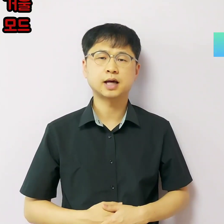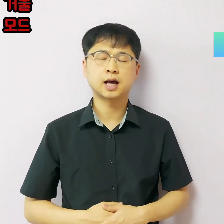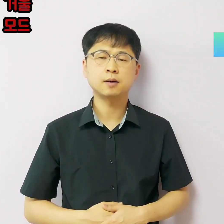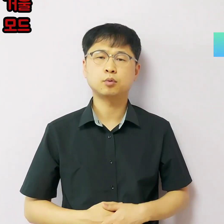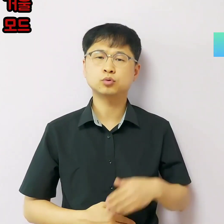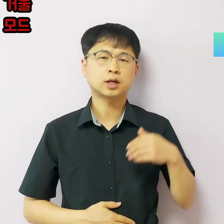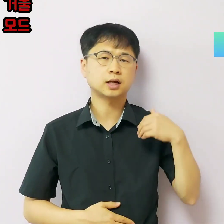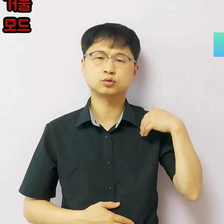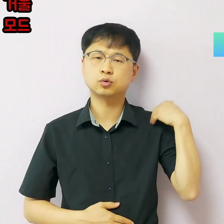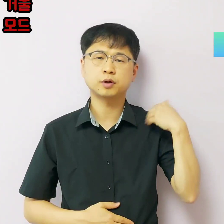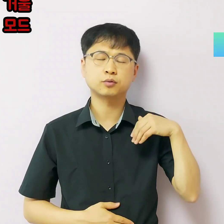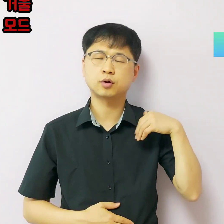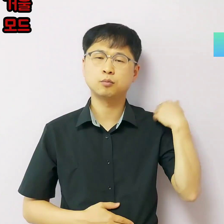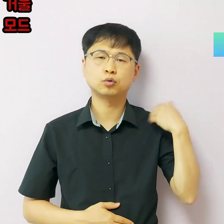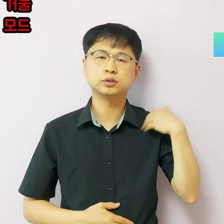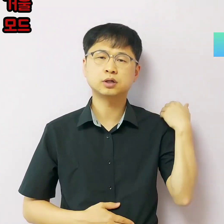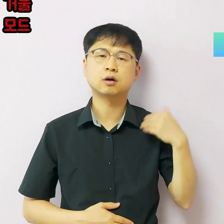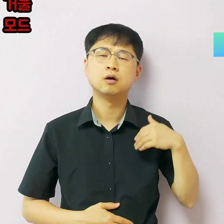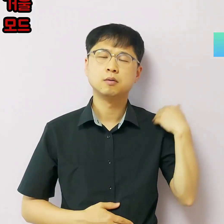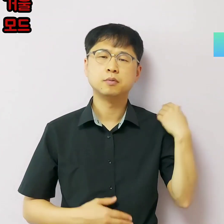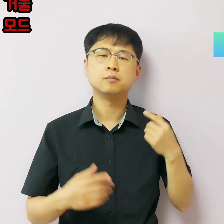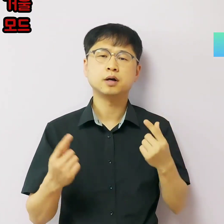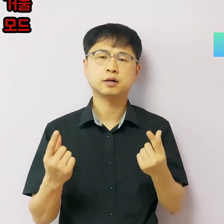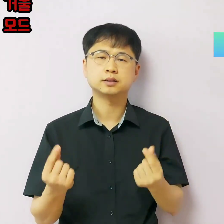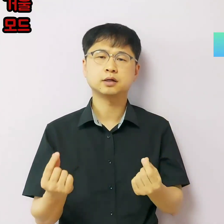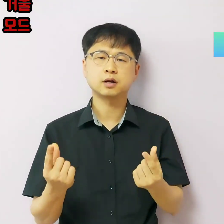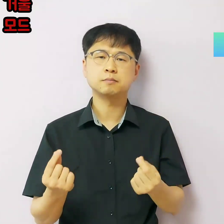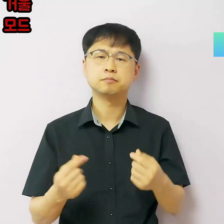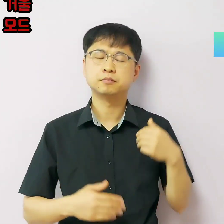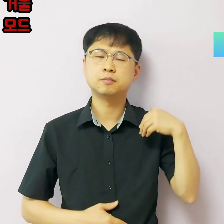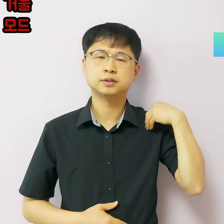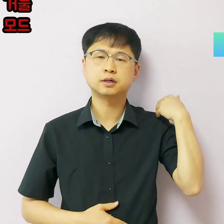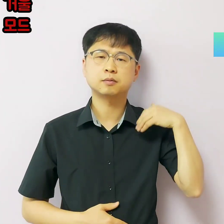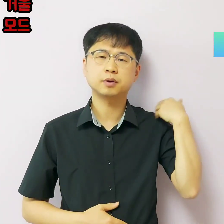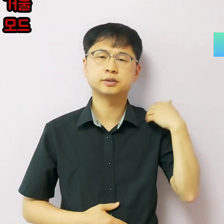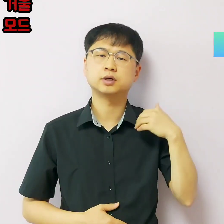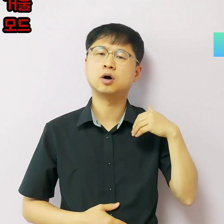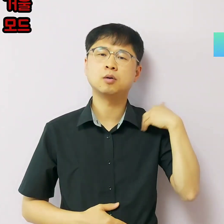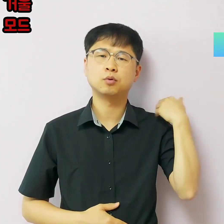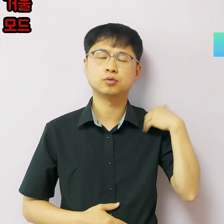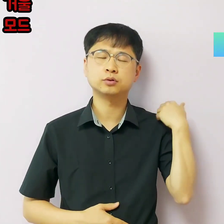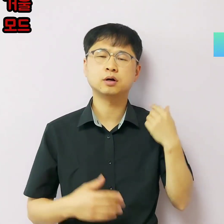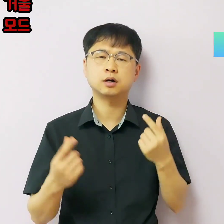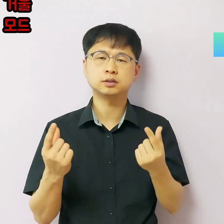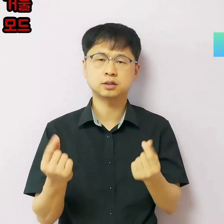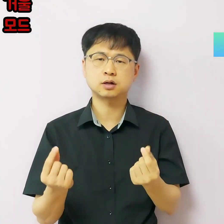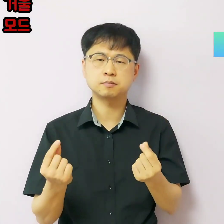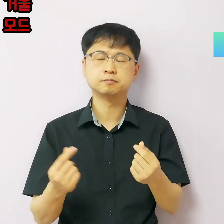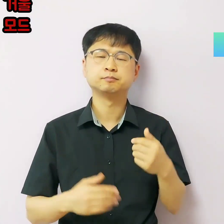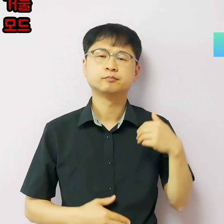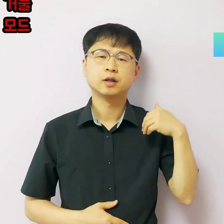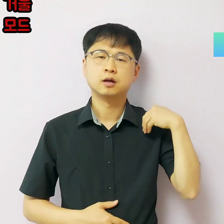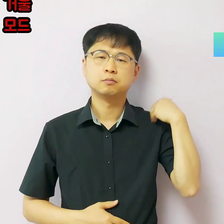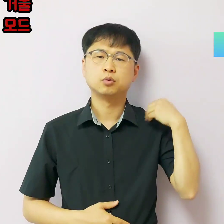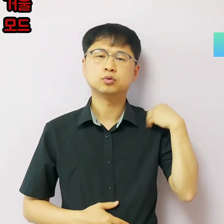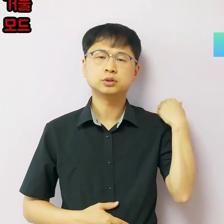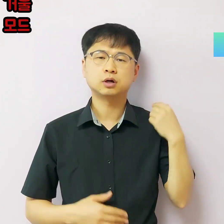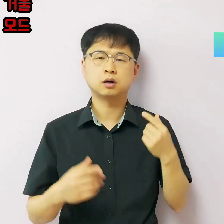쓰인입니다. 모르다라는 수어 배웠고요. 모른 척, 뭐뭐인 것처럼, 뭐뭐처럼 배웠죠. 모른 것처럼 모른